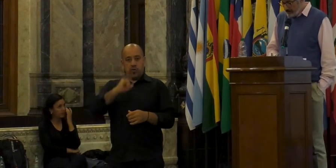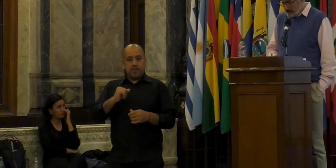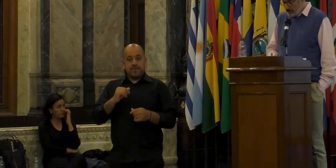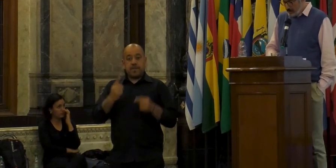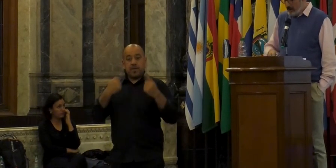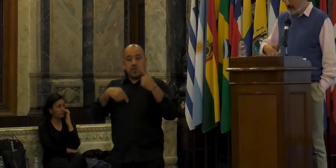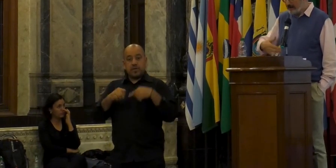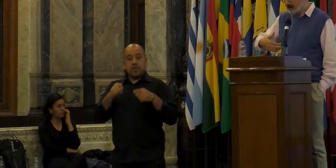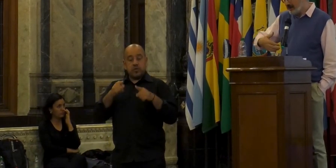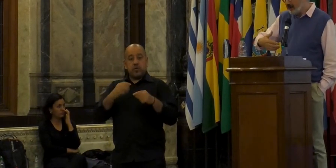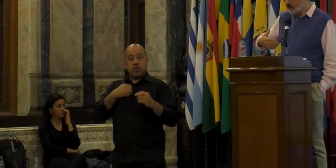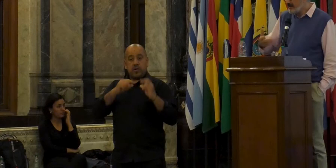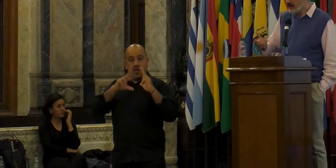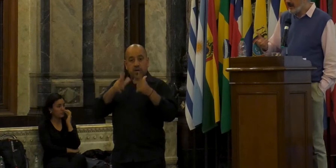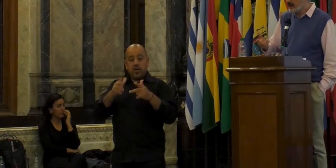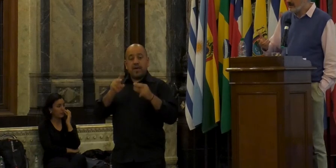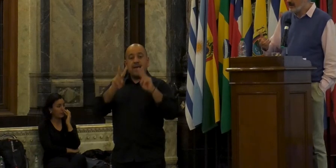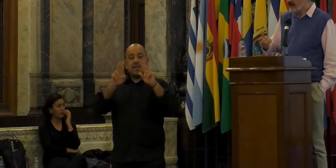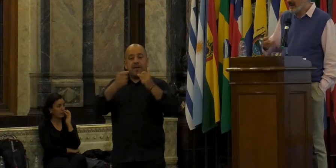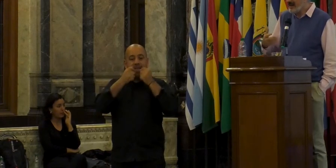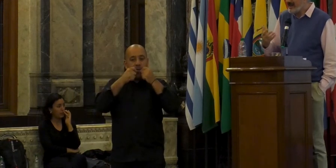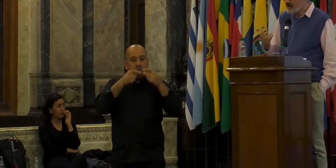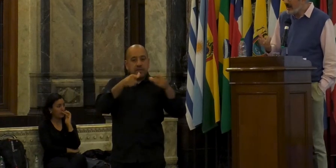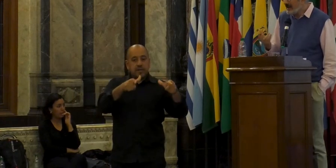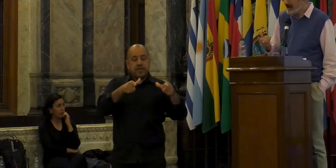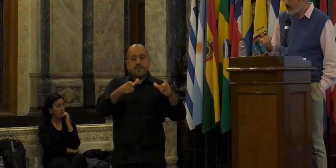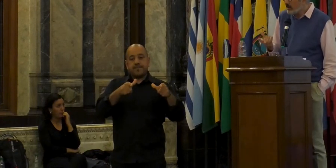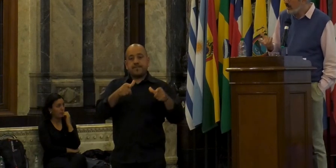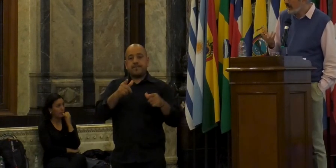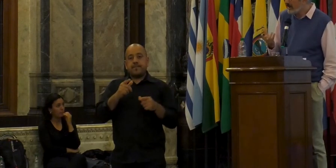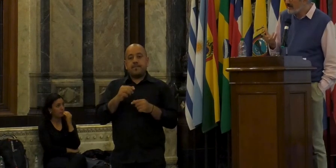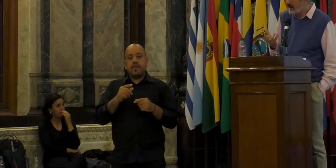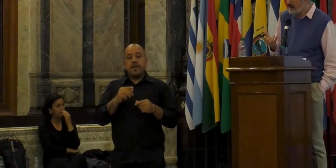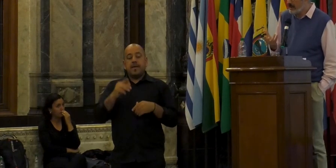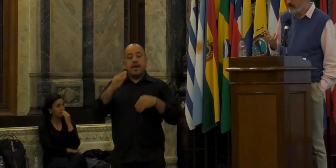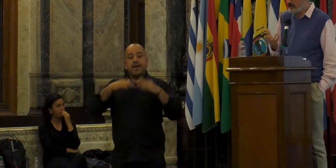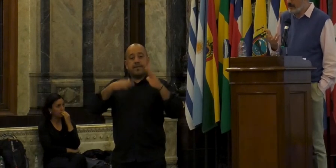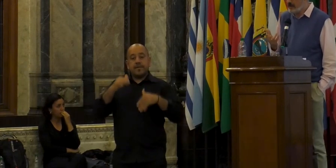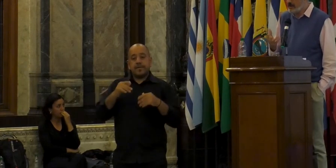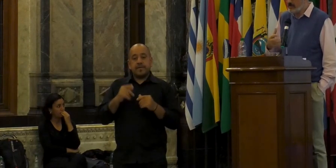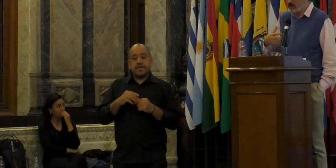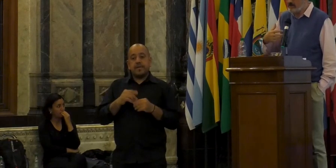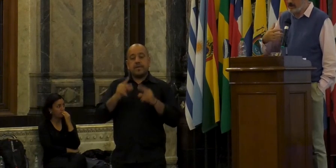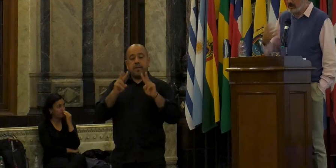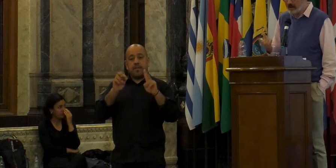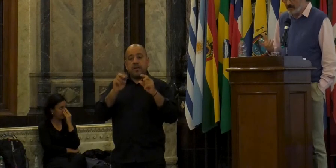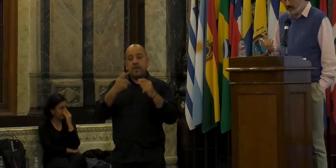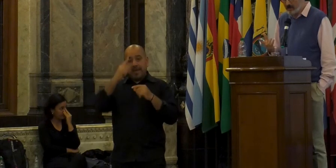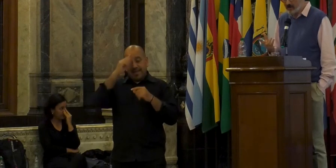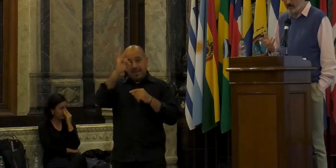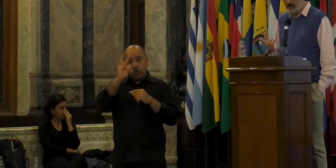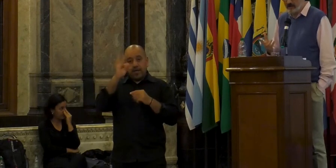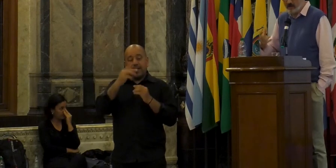Y en ese sentido diría que las lingüísticas, la reducción que a veces se hace en términos de teoría de